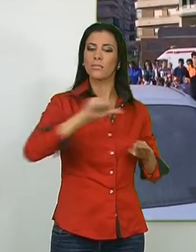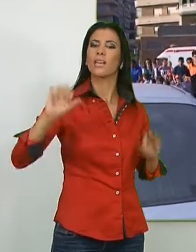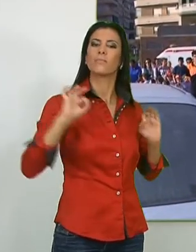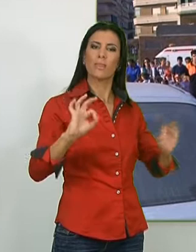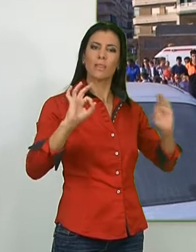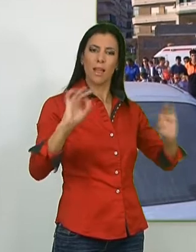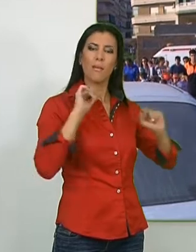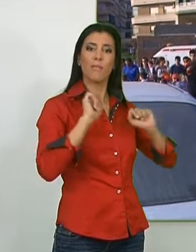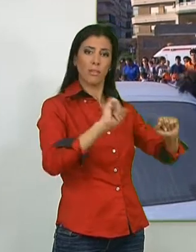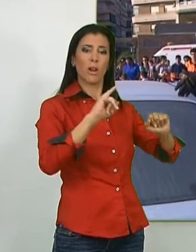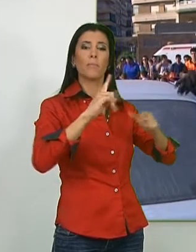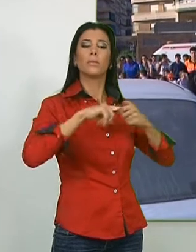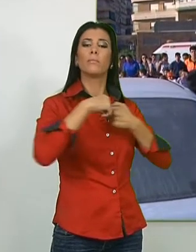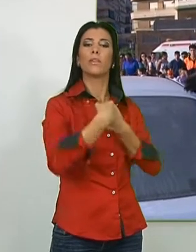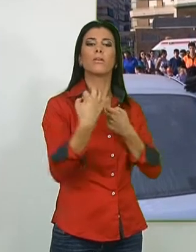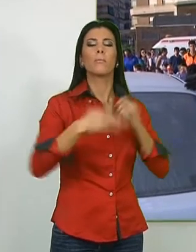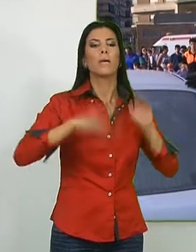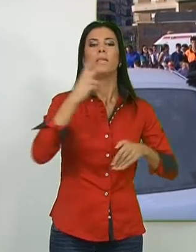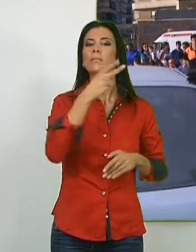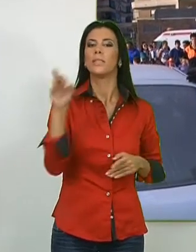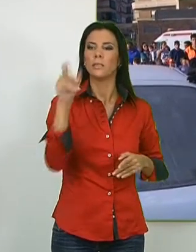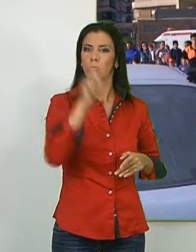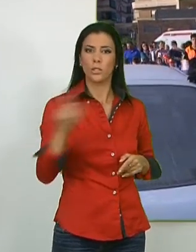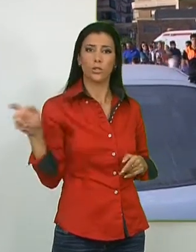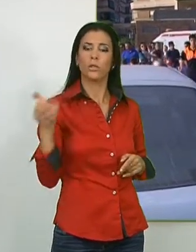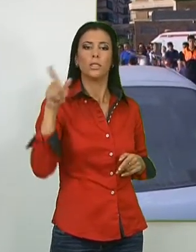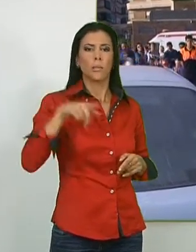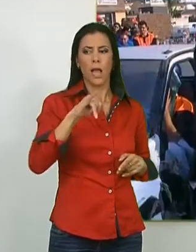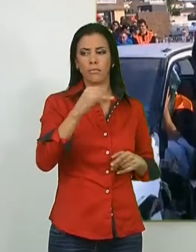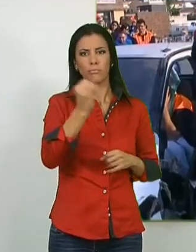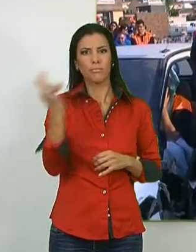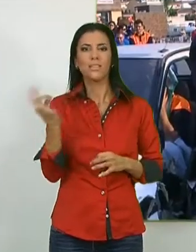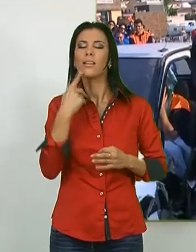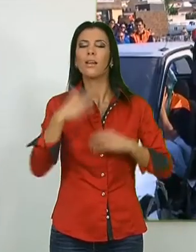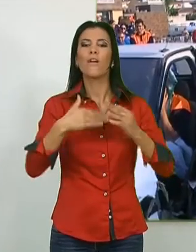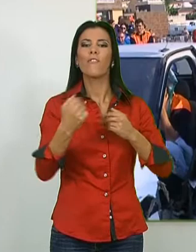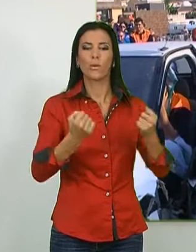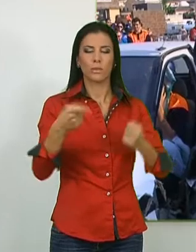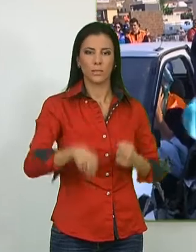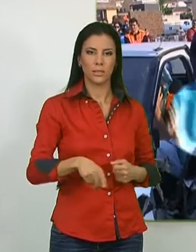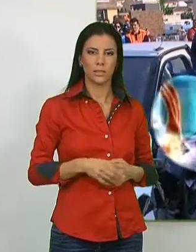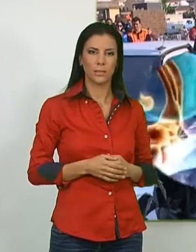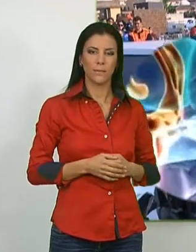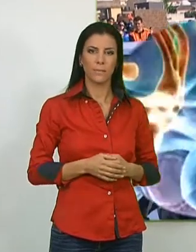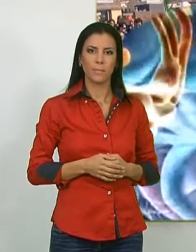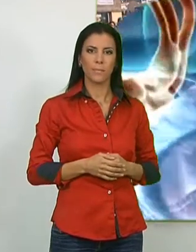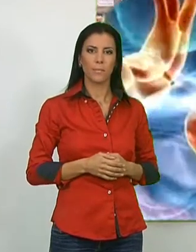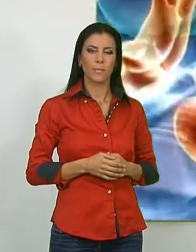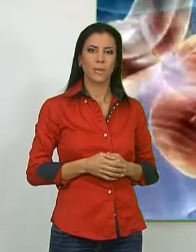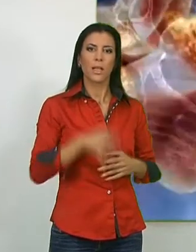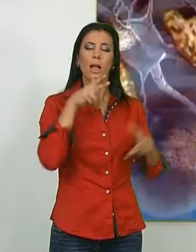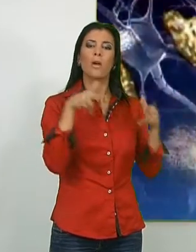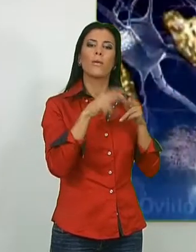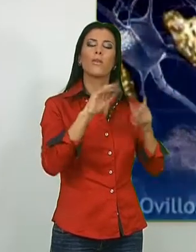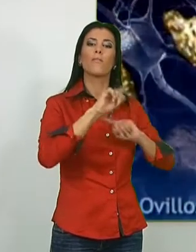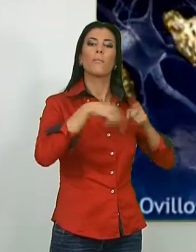semana de prevención y en ella participan una veintena de efectivos con varios vehículos la